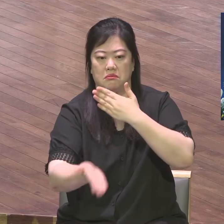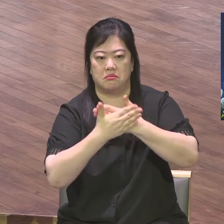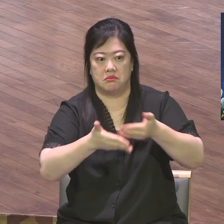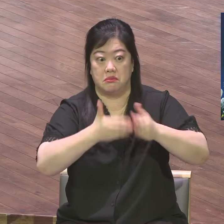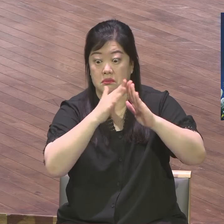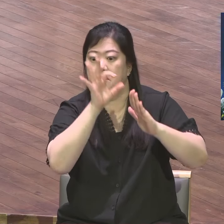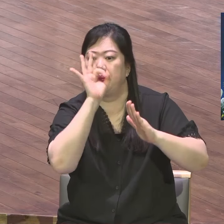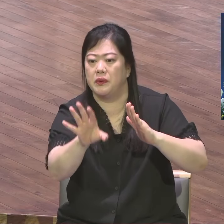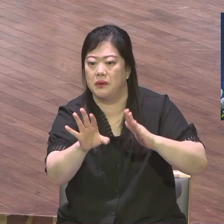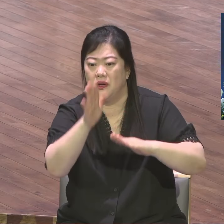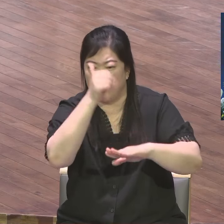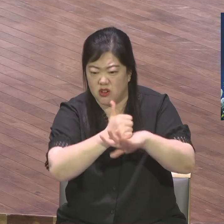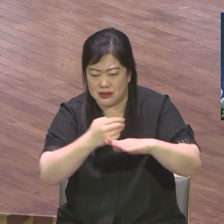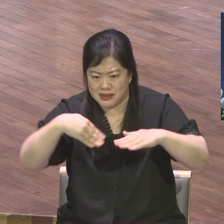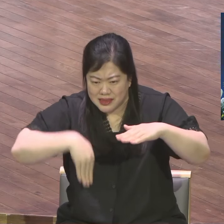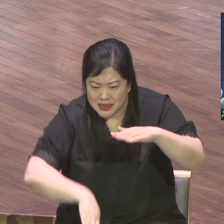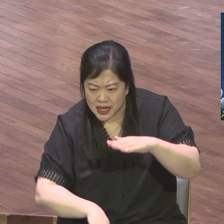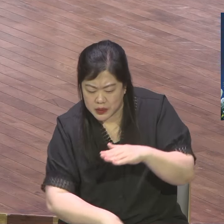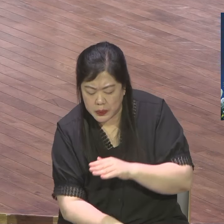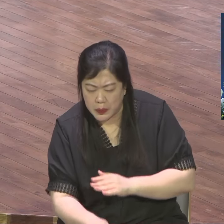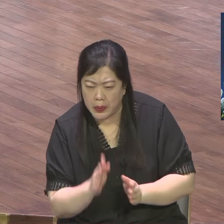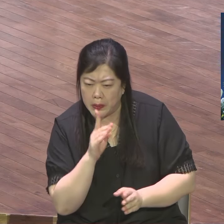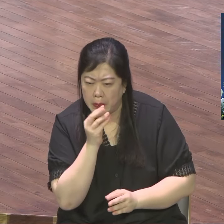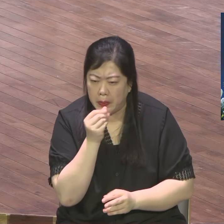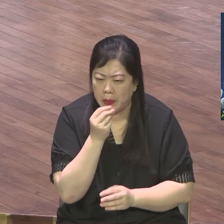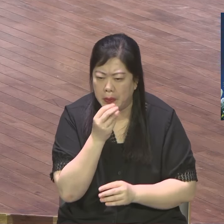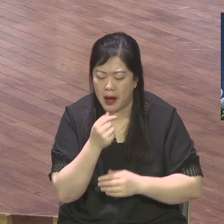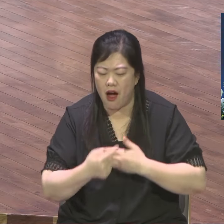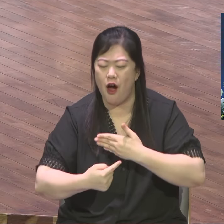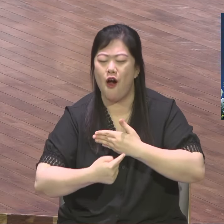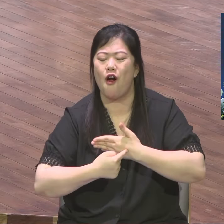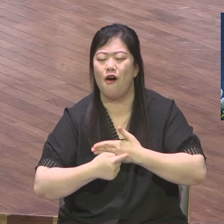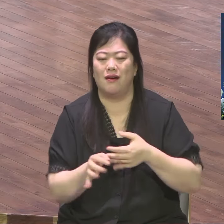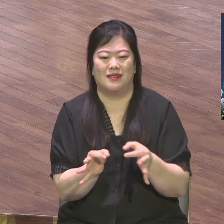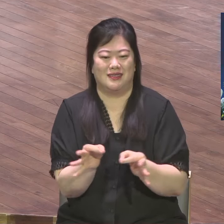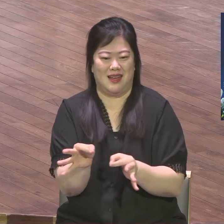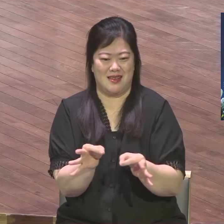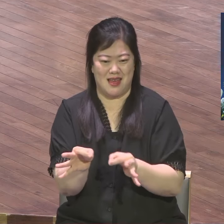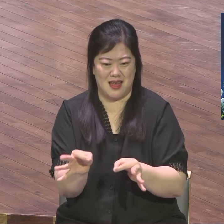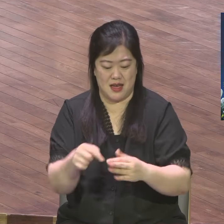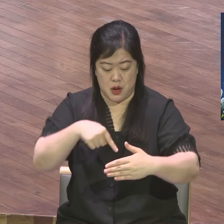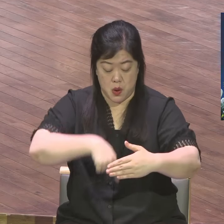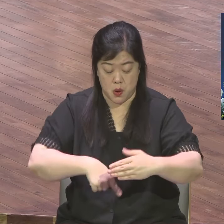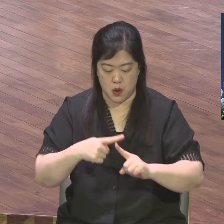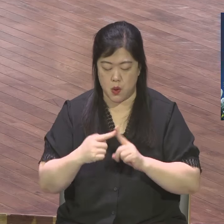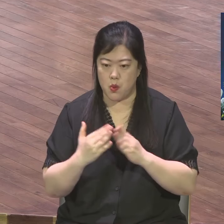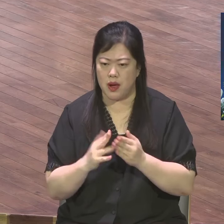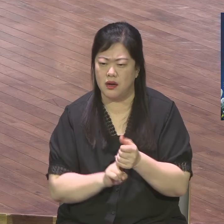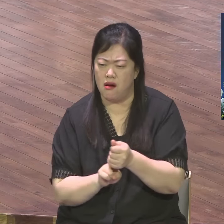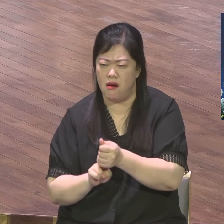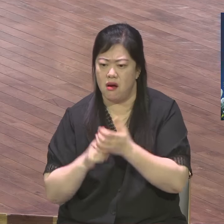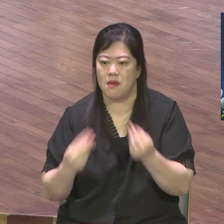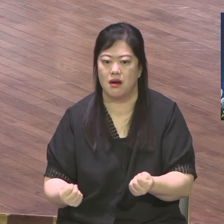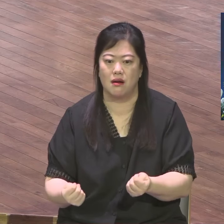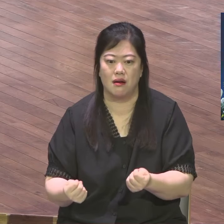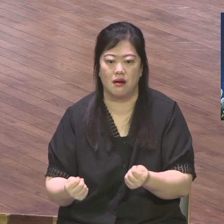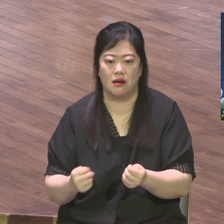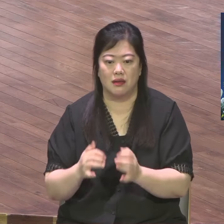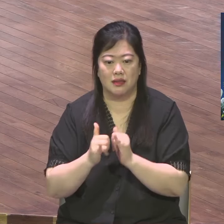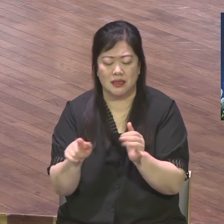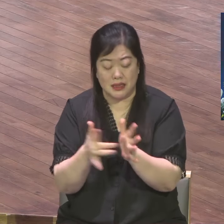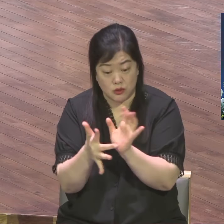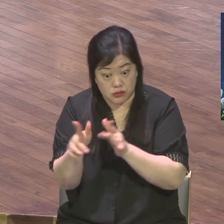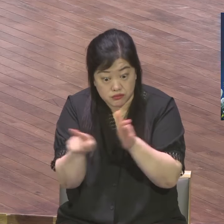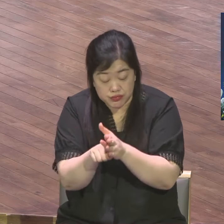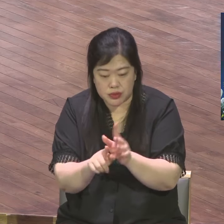없어요. 전부 다 내부에서 다 사진 같이 이렇게 유목사님하고 같이 찍는데 뭐죠? 그 다들 그러니까